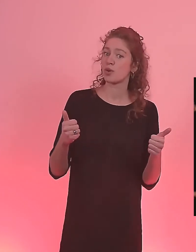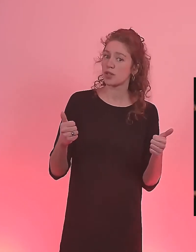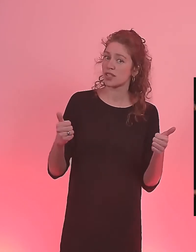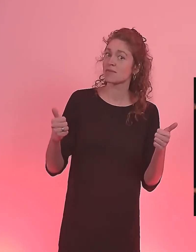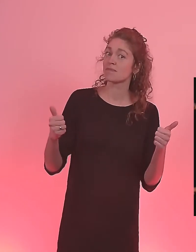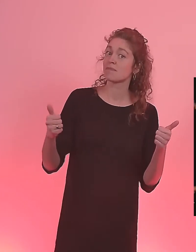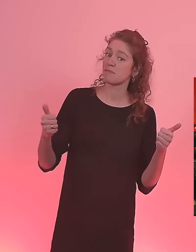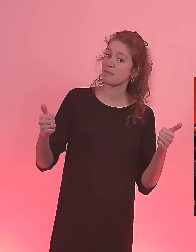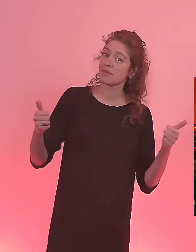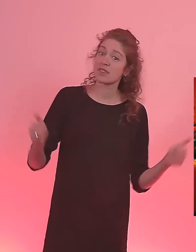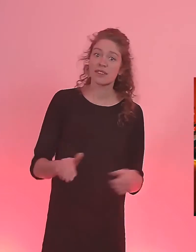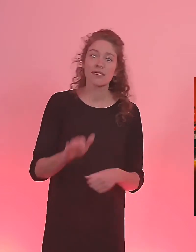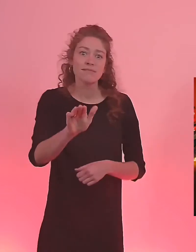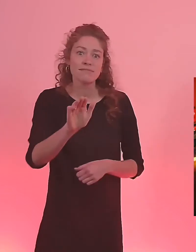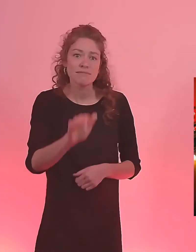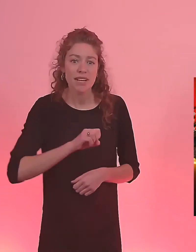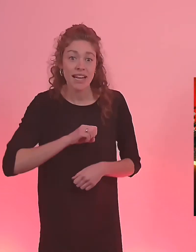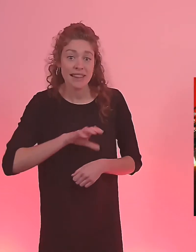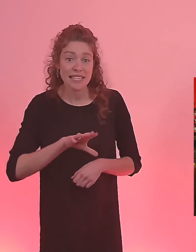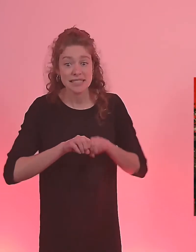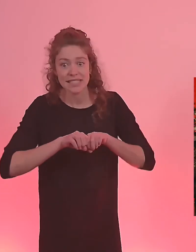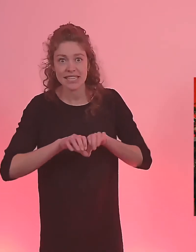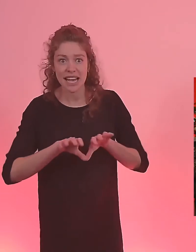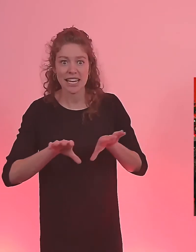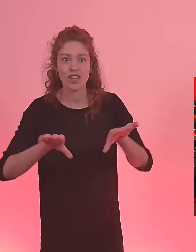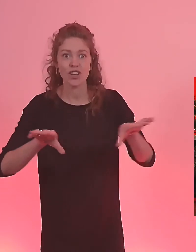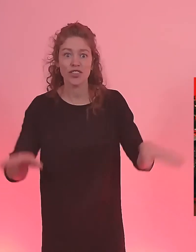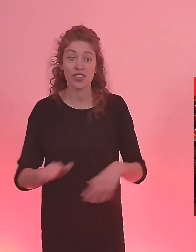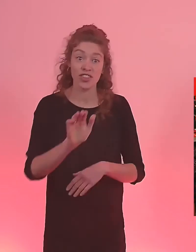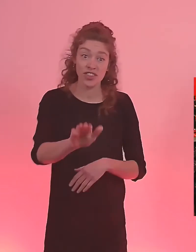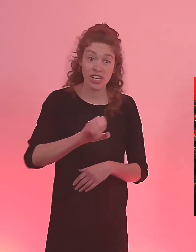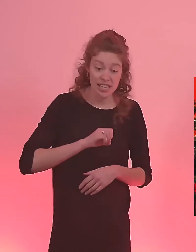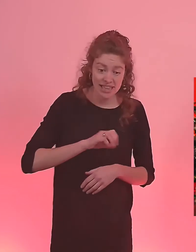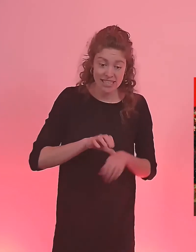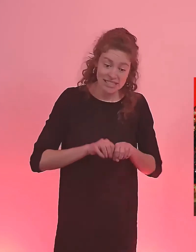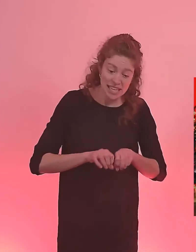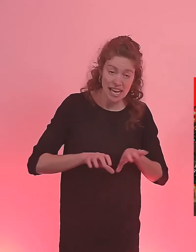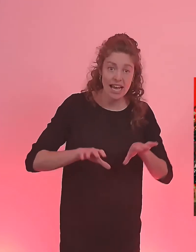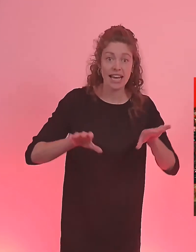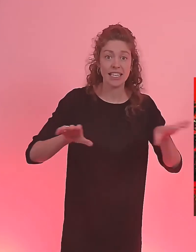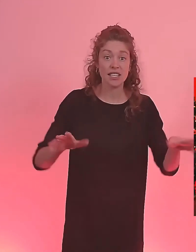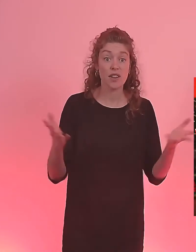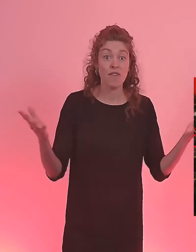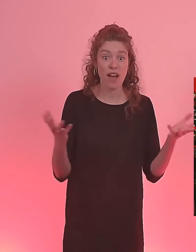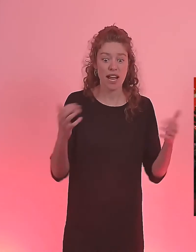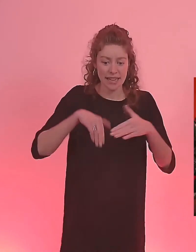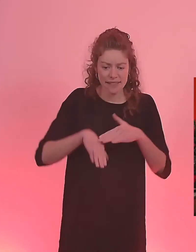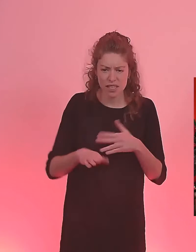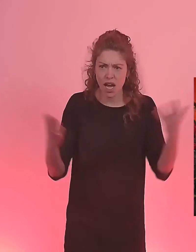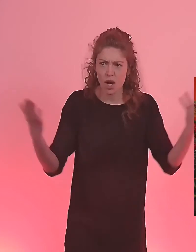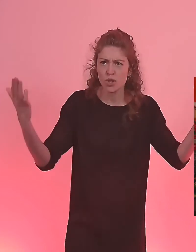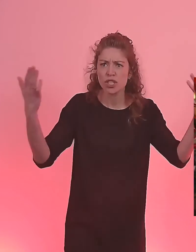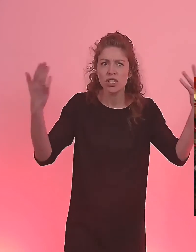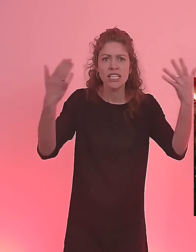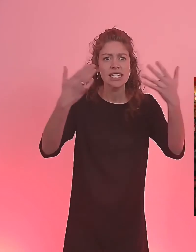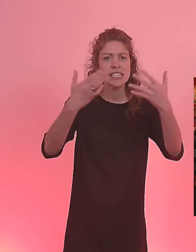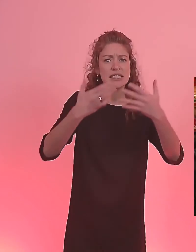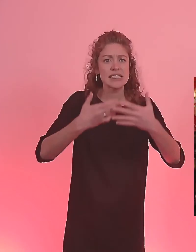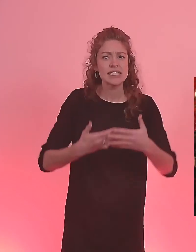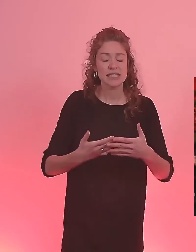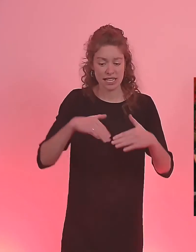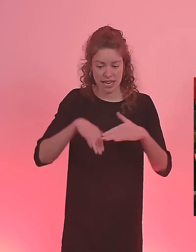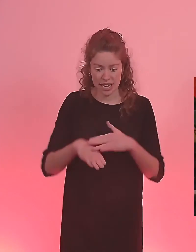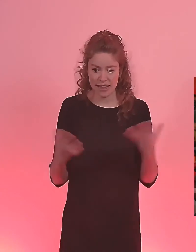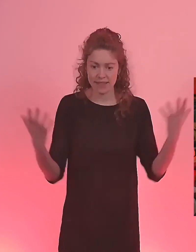goed. Laat je licht maar schijnen, laat je licht maar schijnen in de